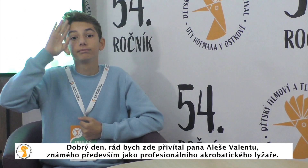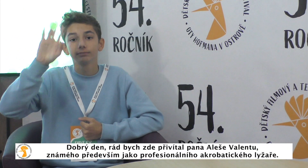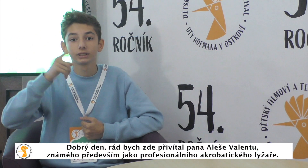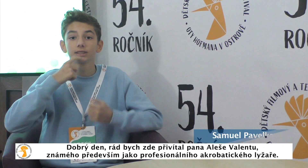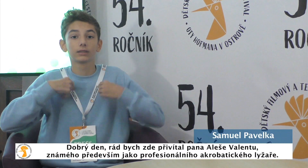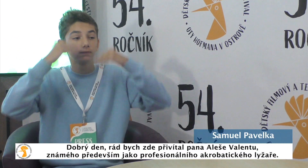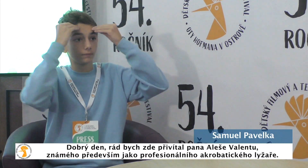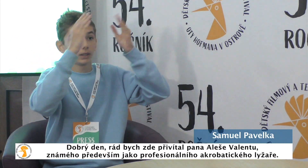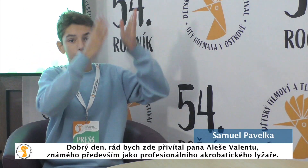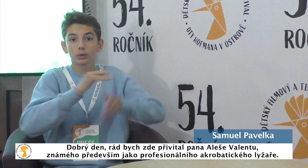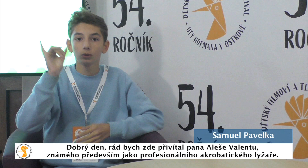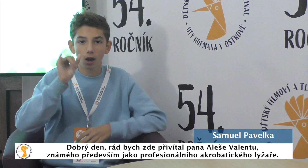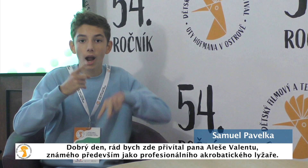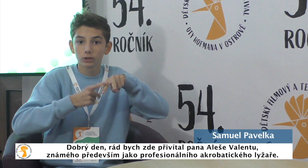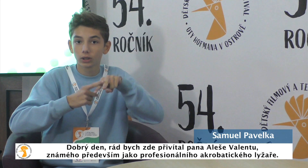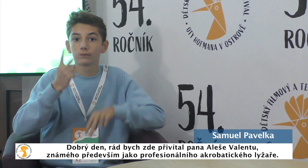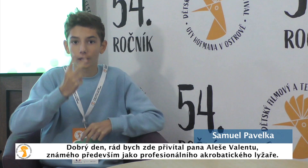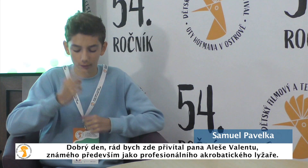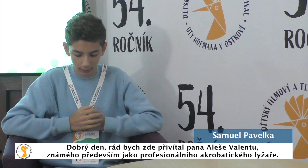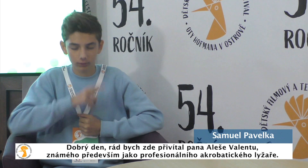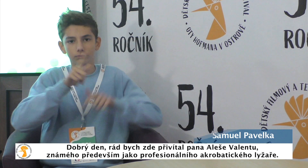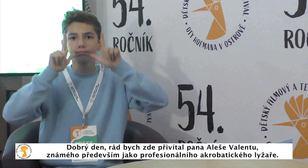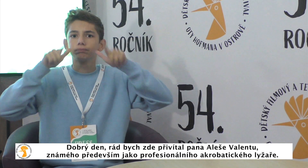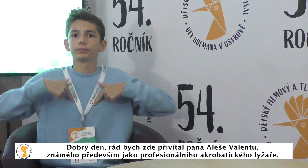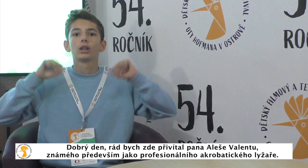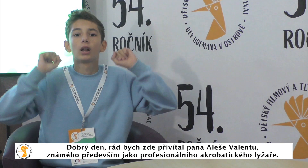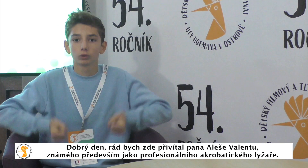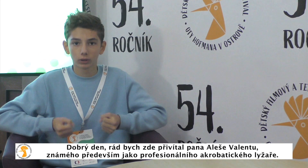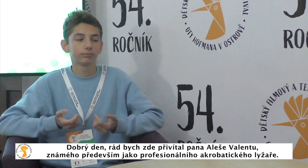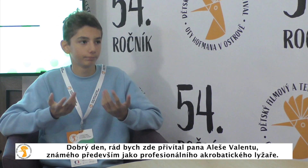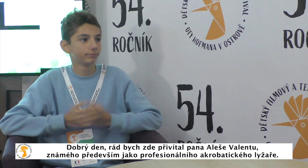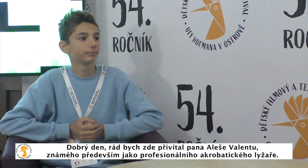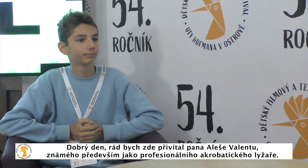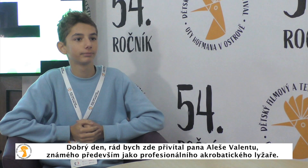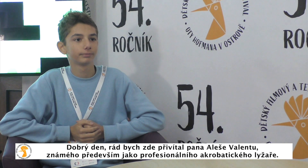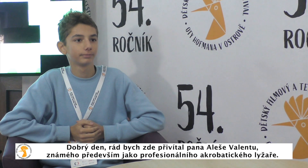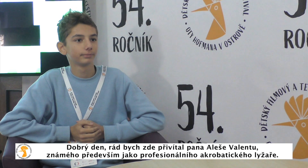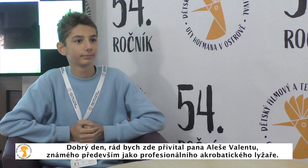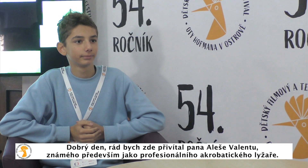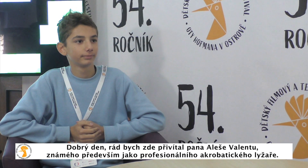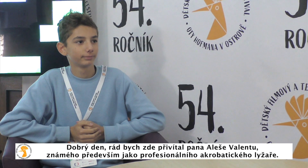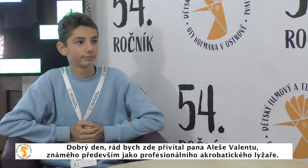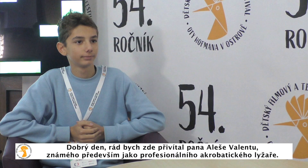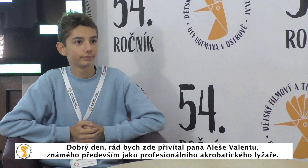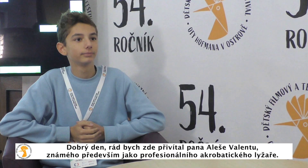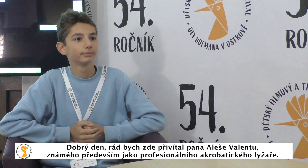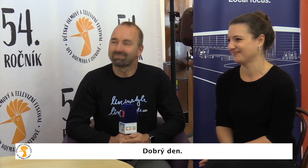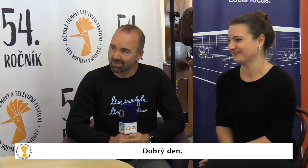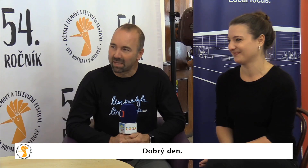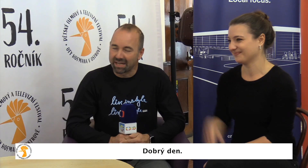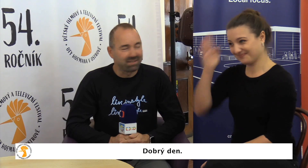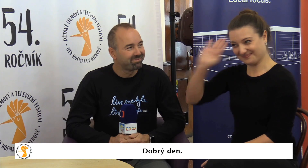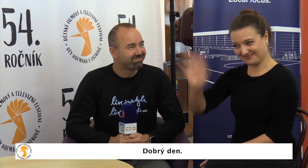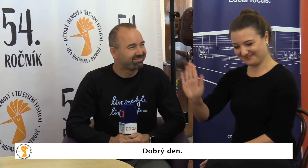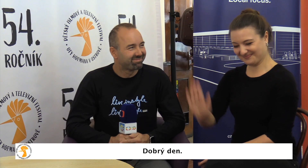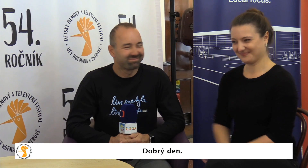Dobrý den. Rád bych zde přivítal pana Aleše Valentu, známého především jako profesionálního akrobatického lyžaře.